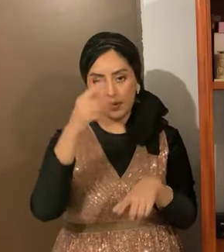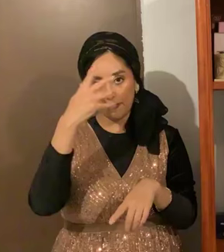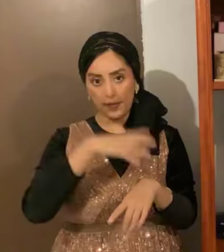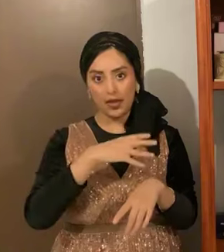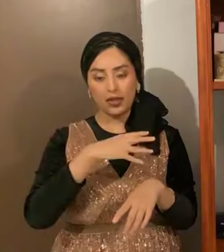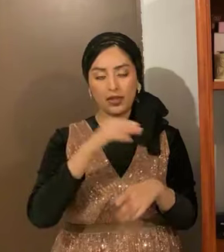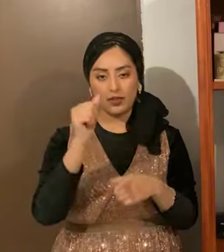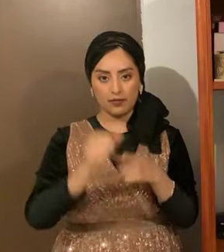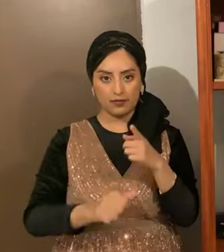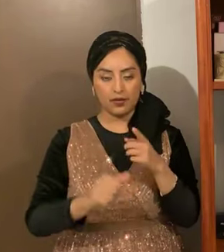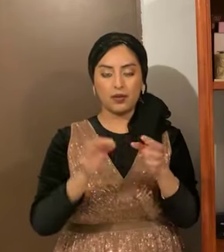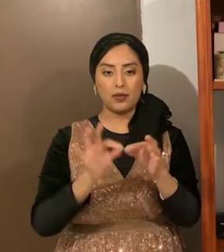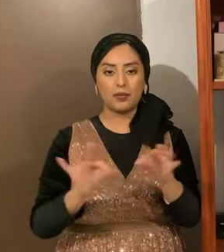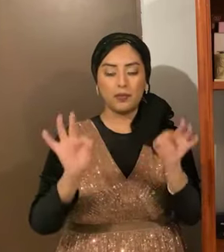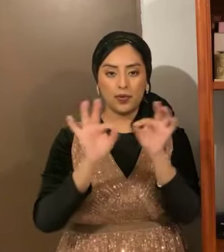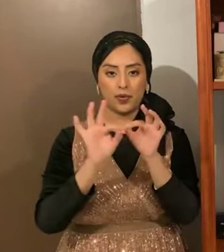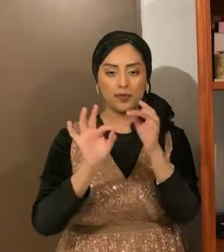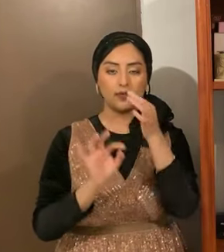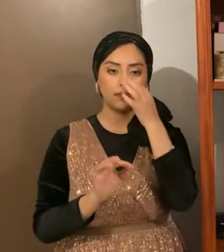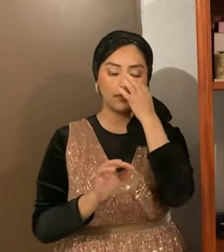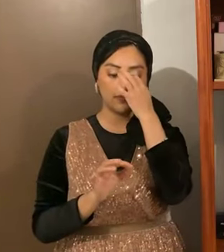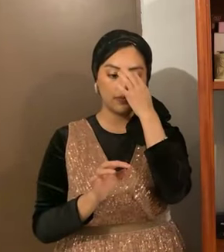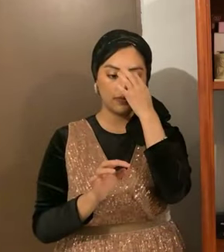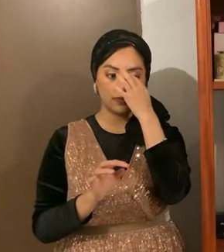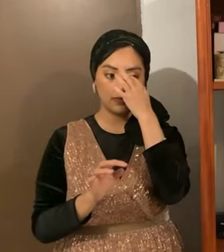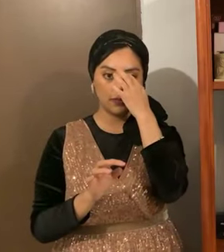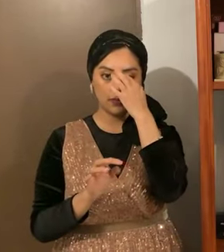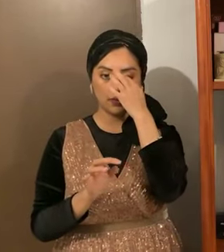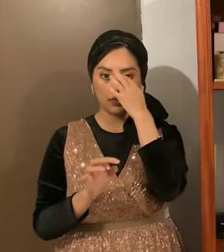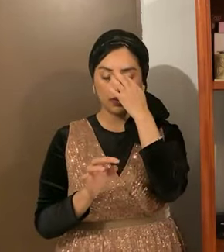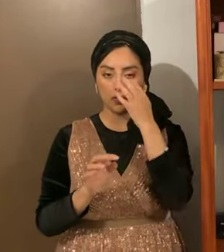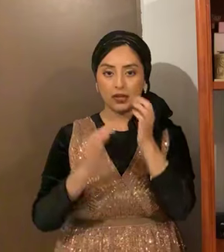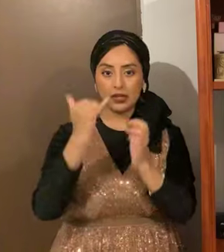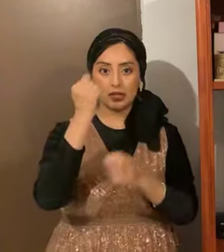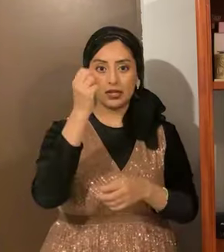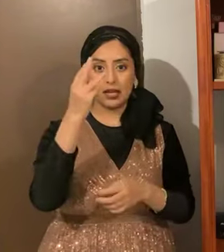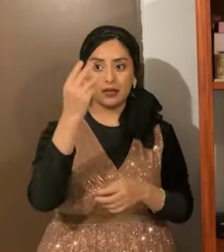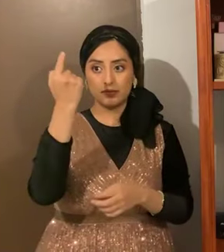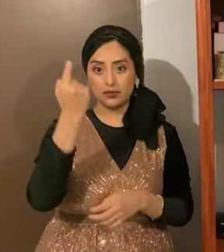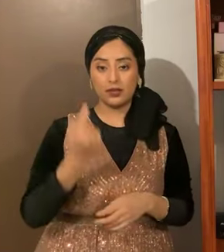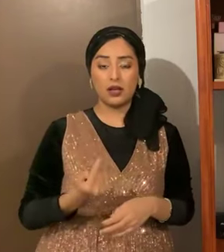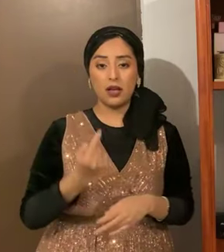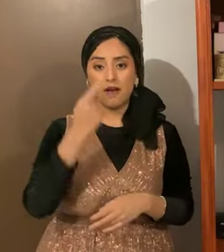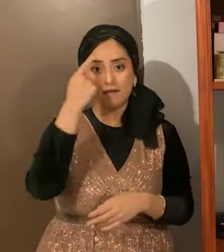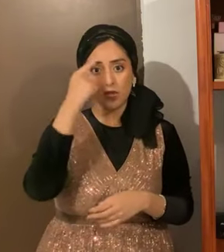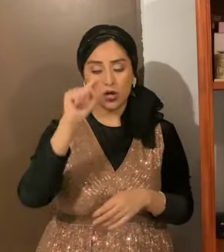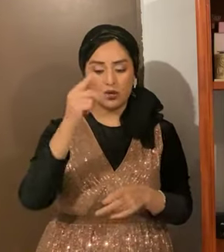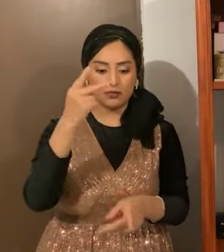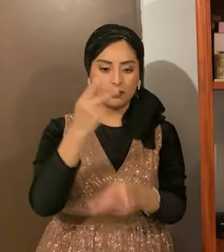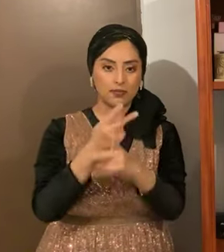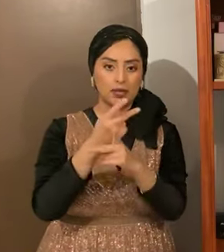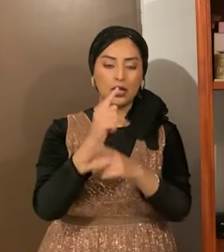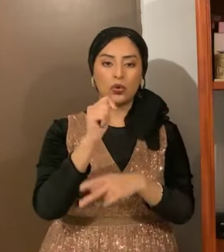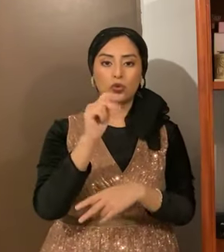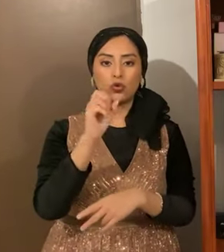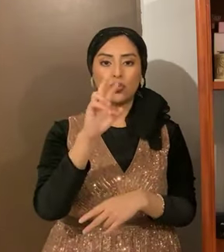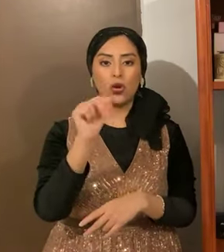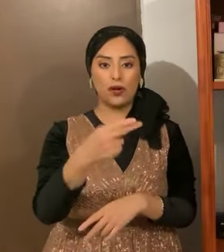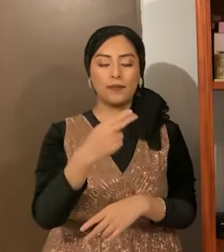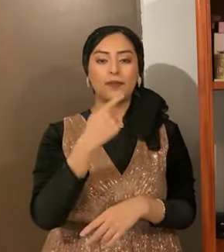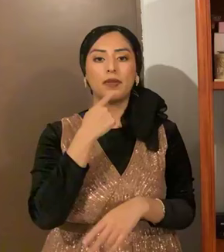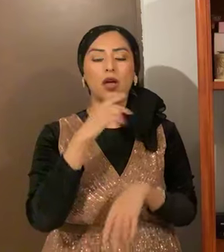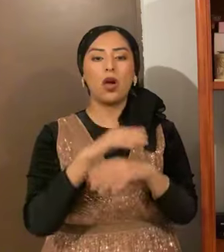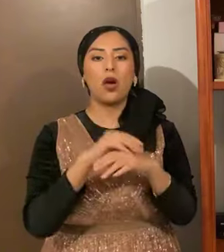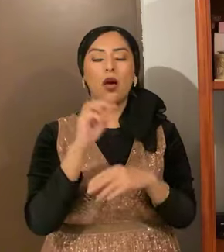Brit Milá, la circuncisión física. Yahshua no vino para abolir o quitar la Torá y los profetas, eso está en Mateo